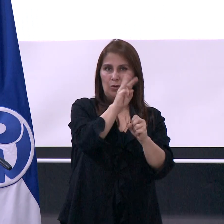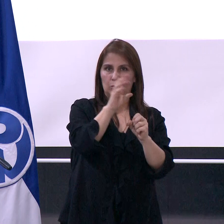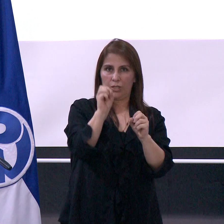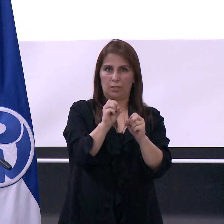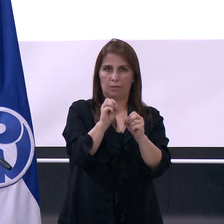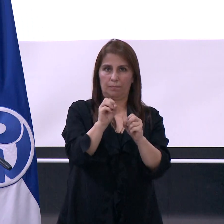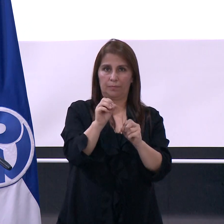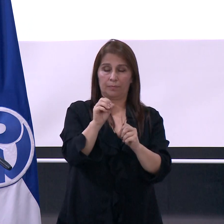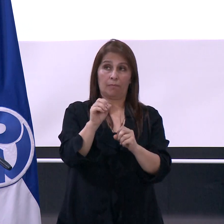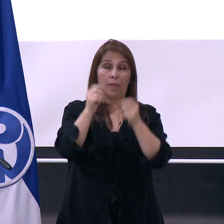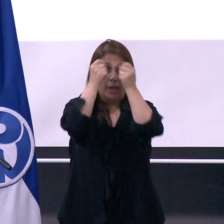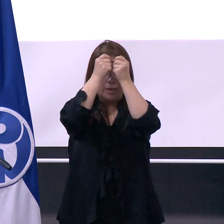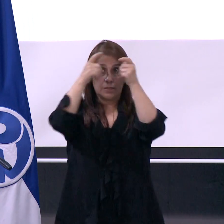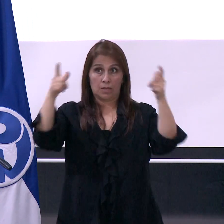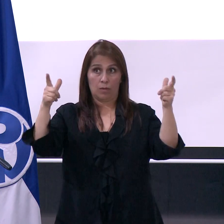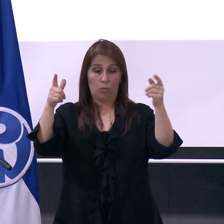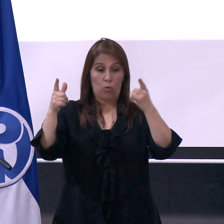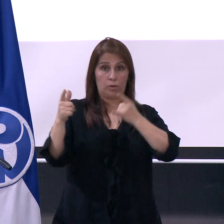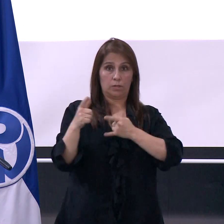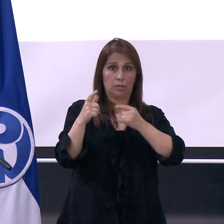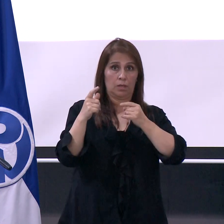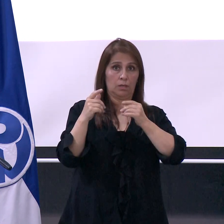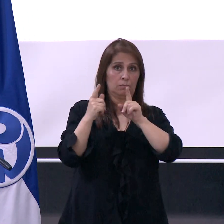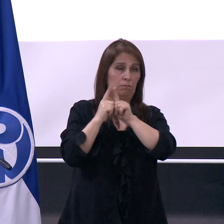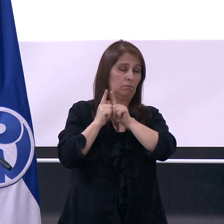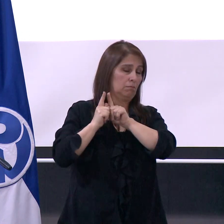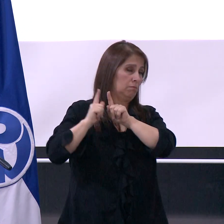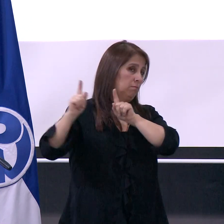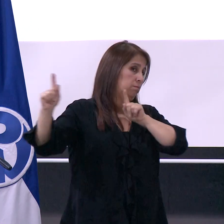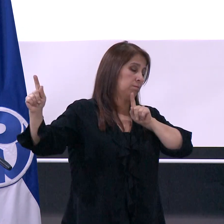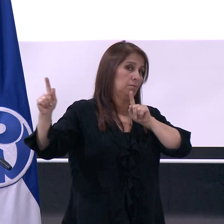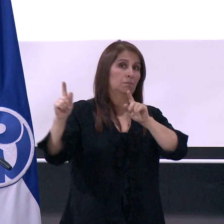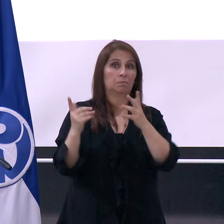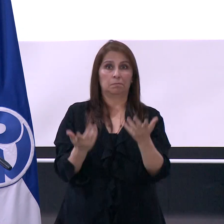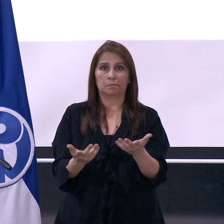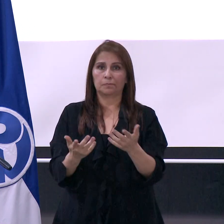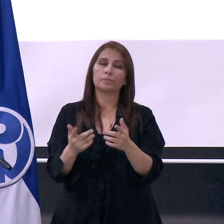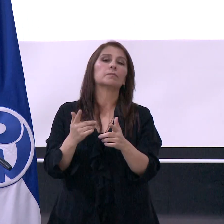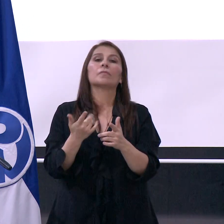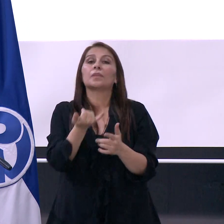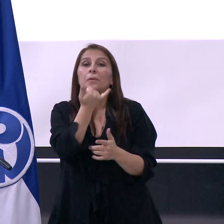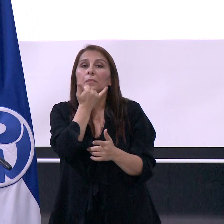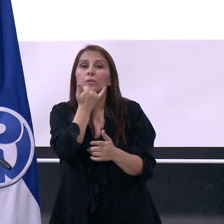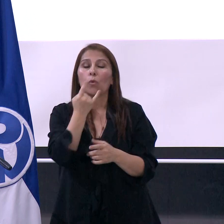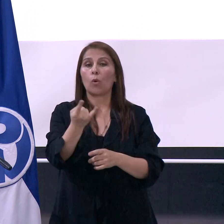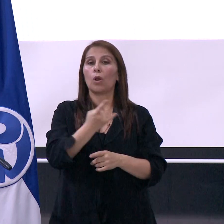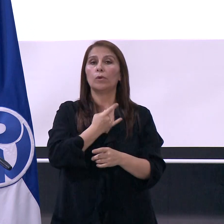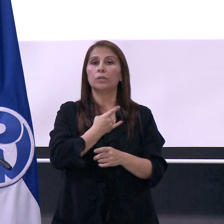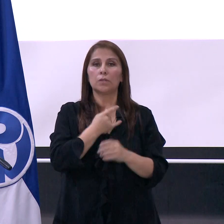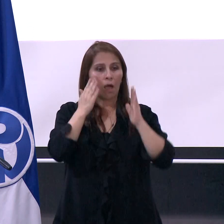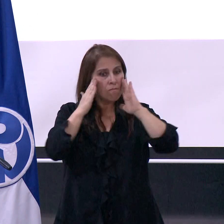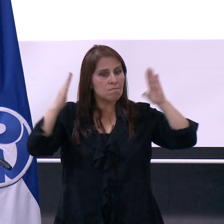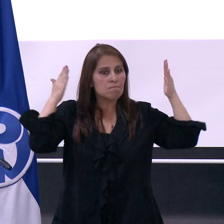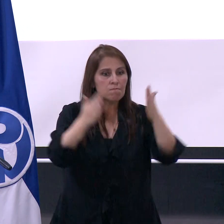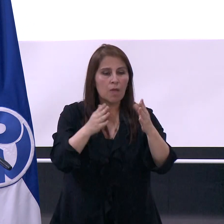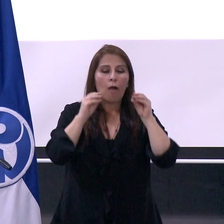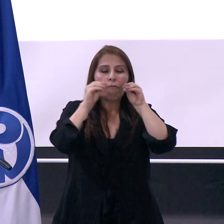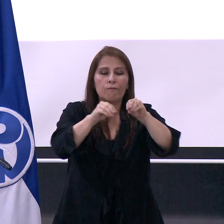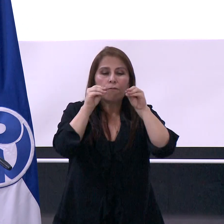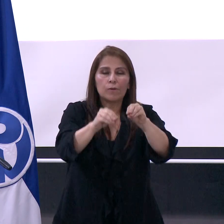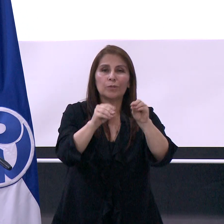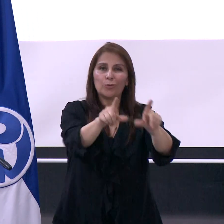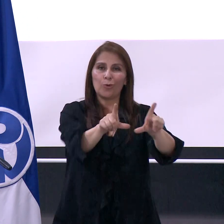entre el estado y la universidad pedagógica pasando a ser una universidad más ocupada de la formación de